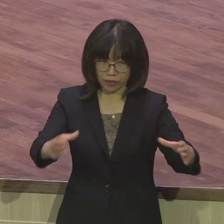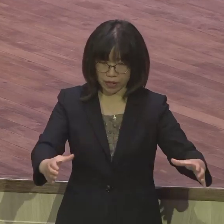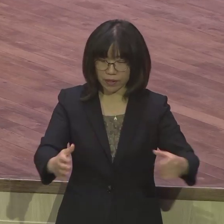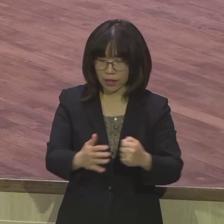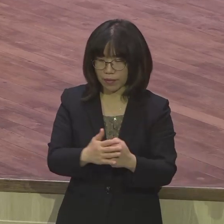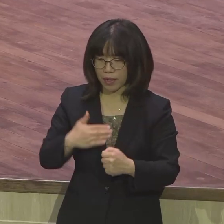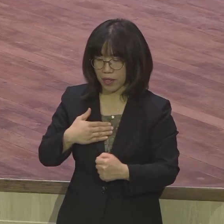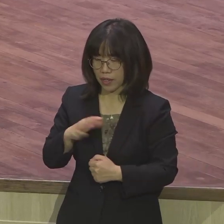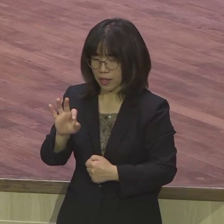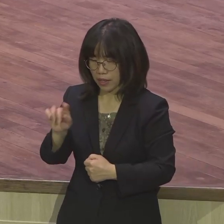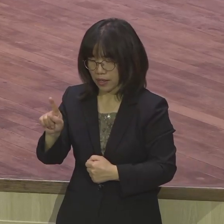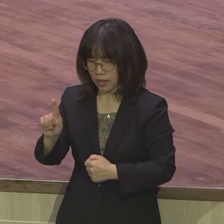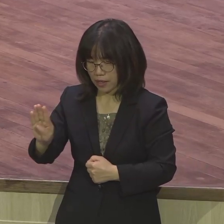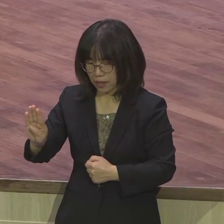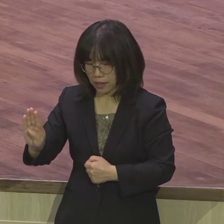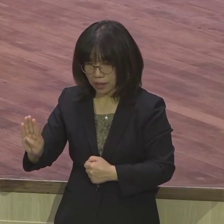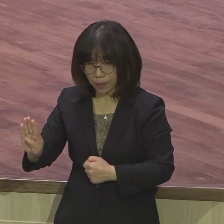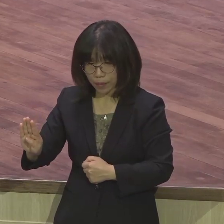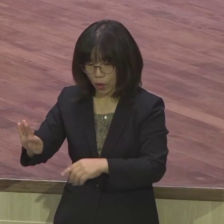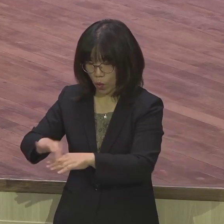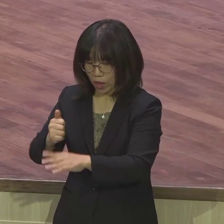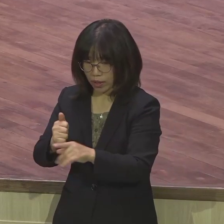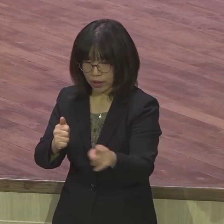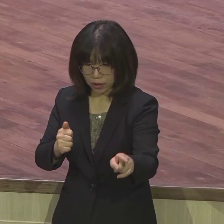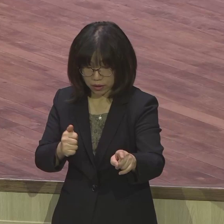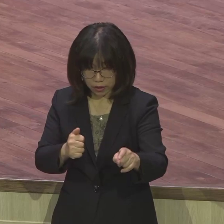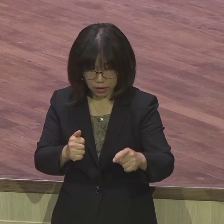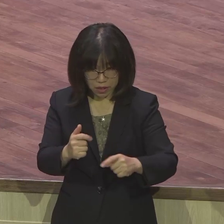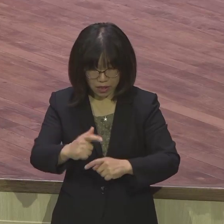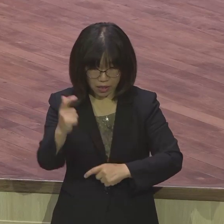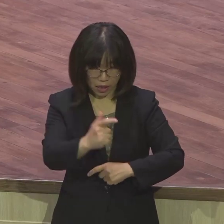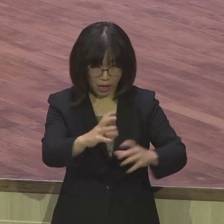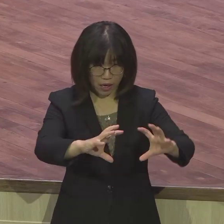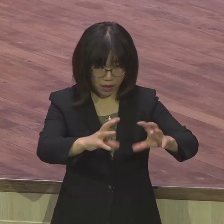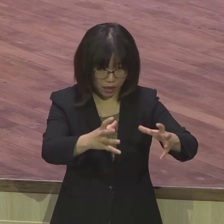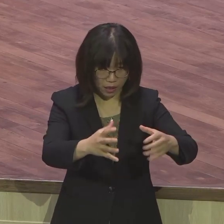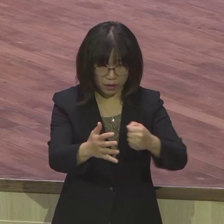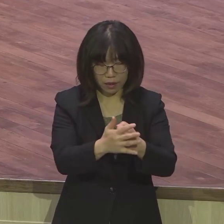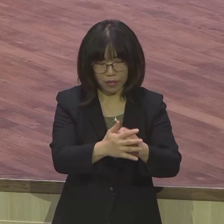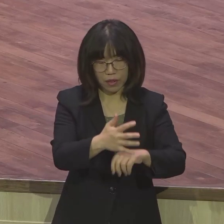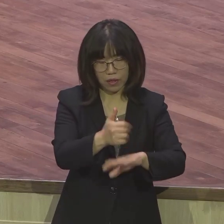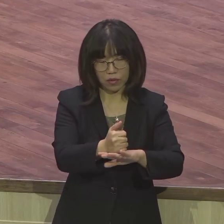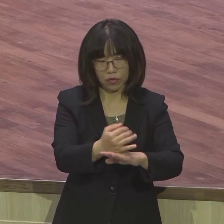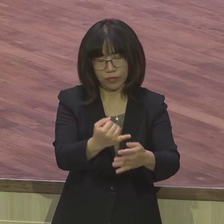북이스라엘이 약하니까. 근데 그 여인이 바알 신을 가지고 들어온 거죠.